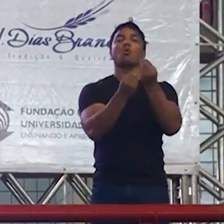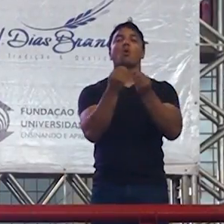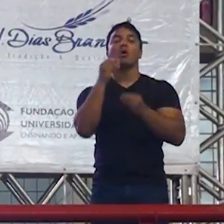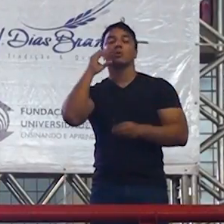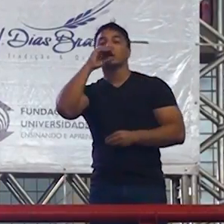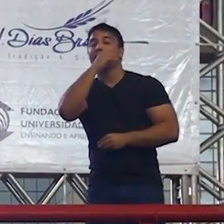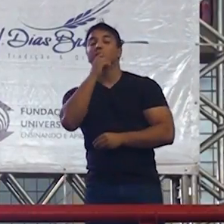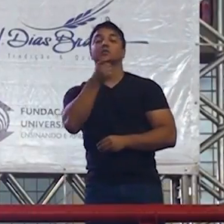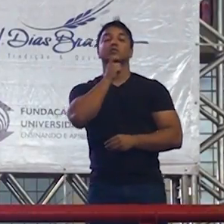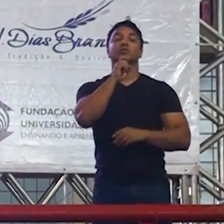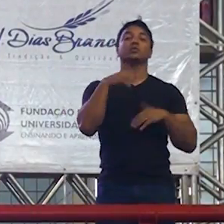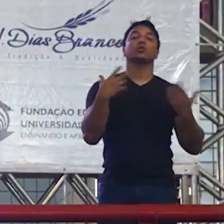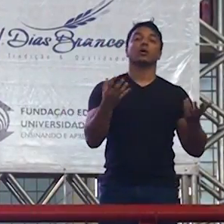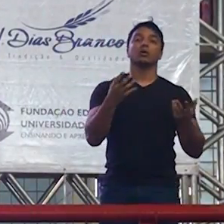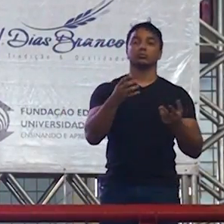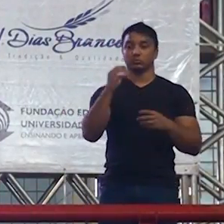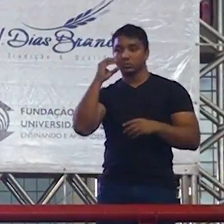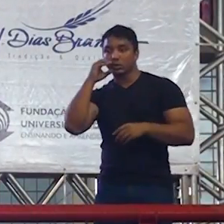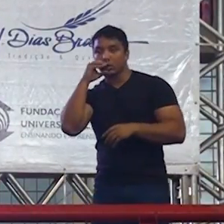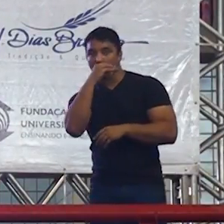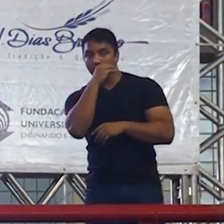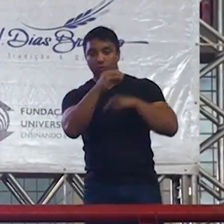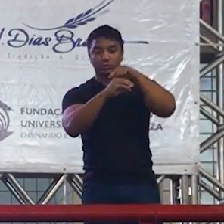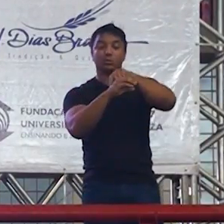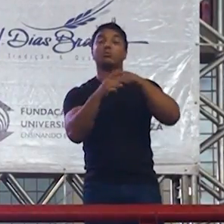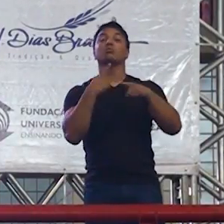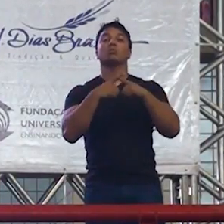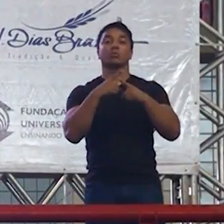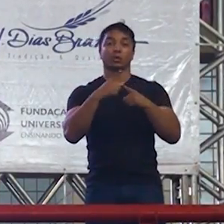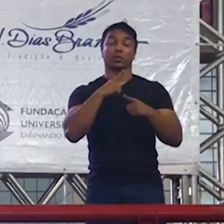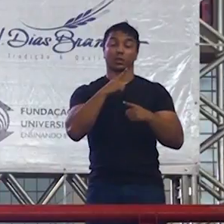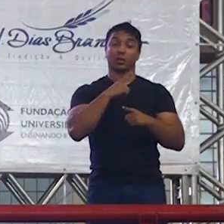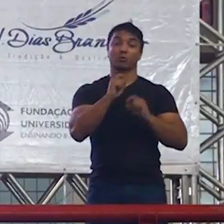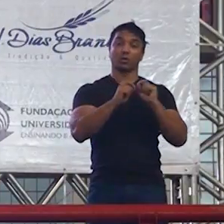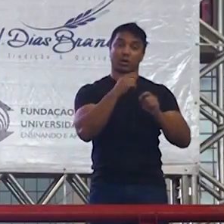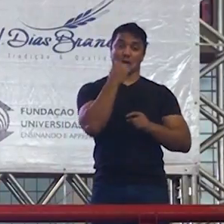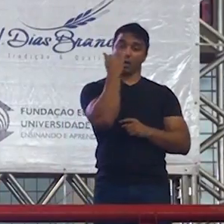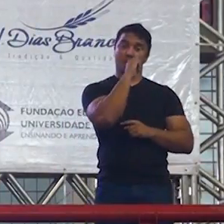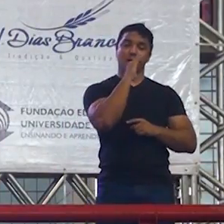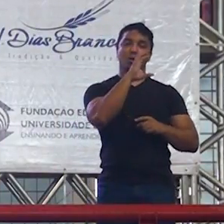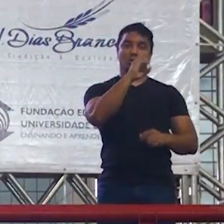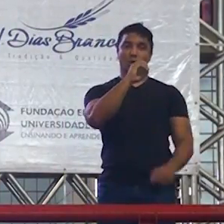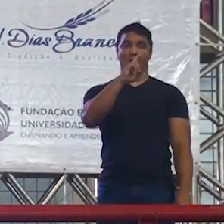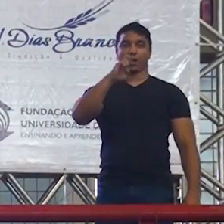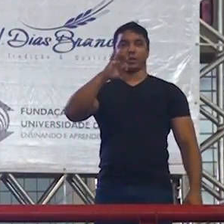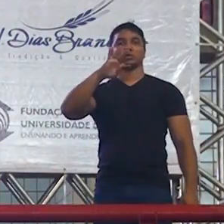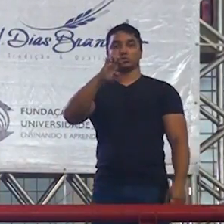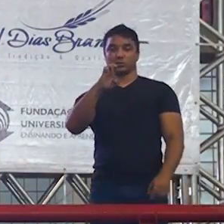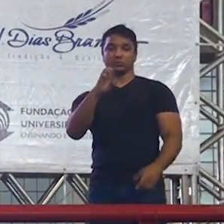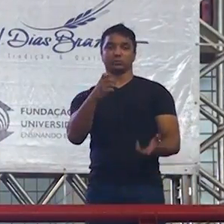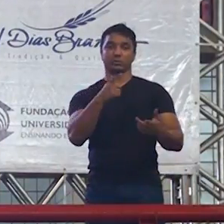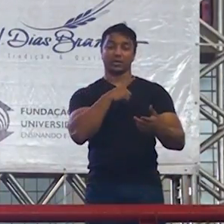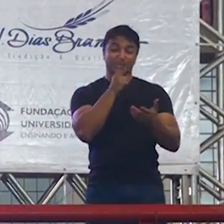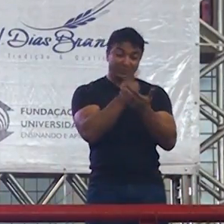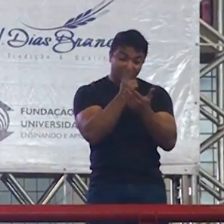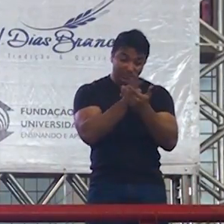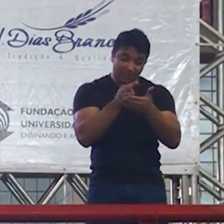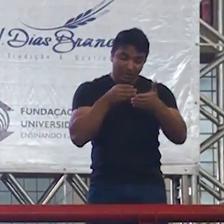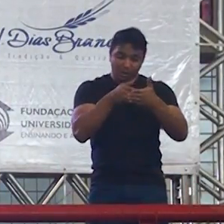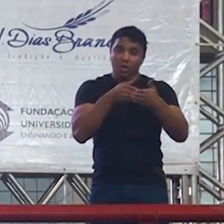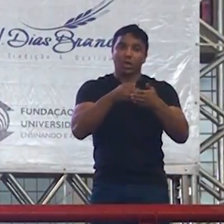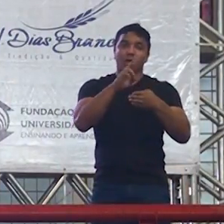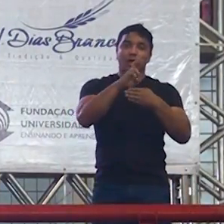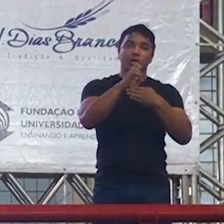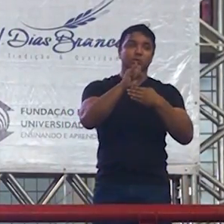está? Porque ali tem corrente elétrica passando por uma resistência. Sempre que a corrente elétrica passa